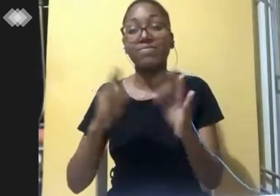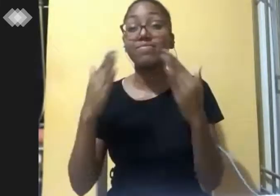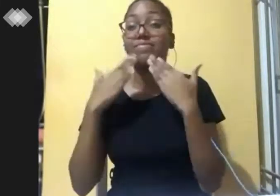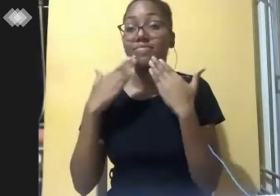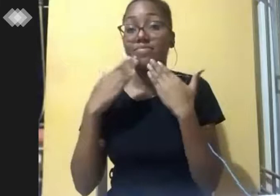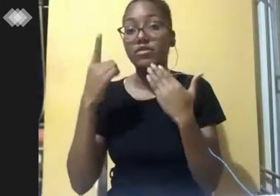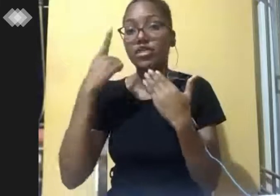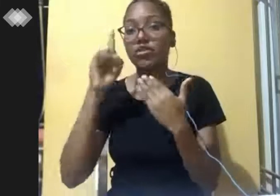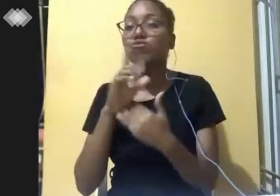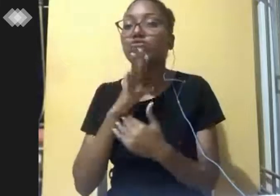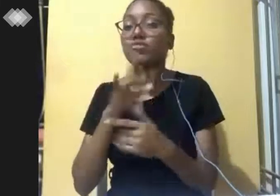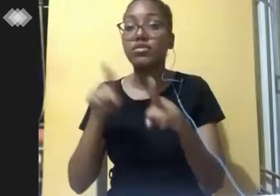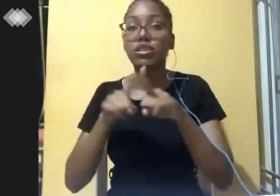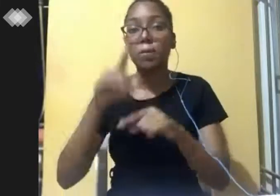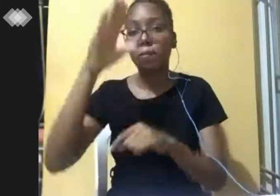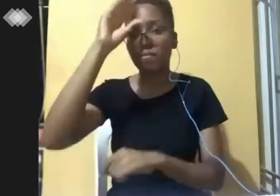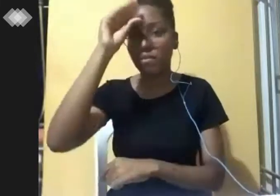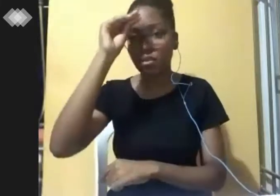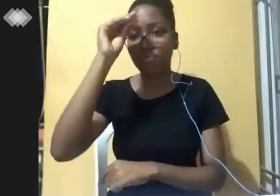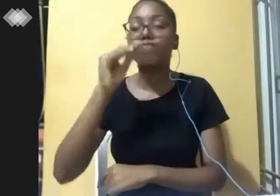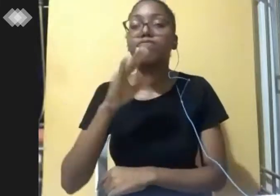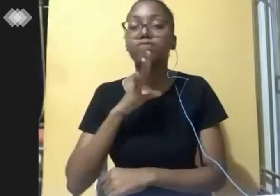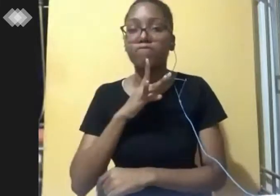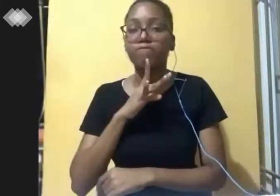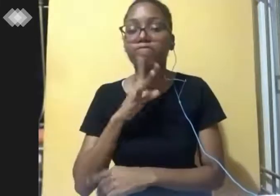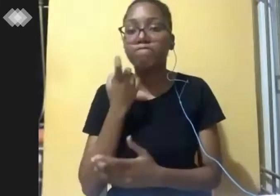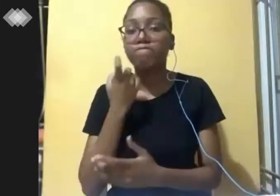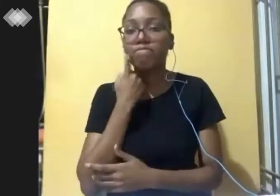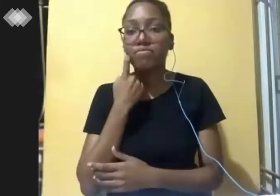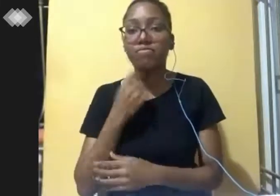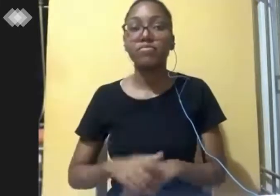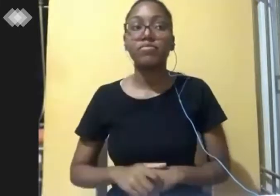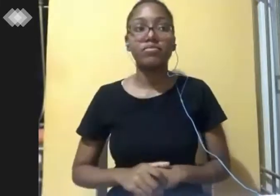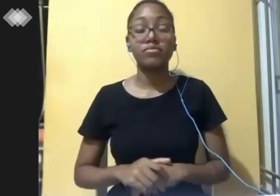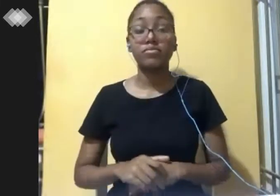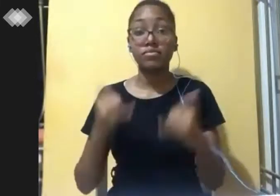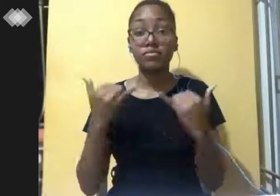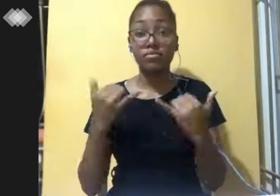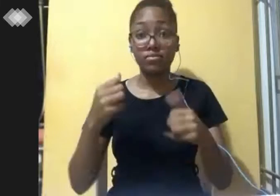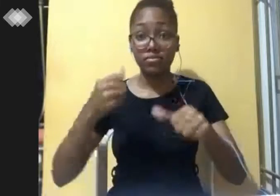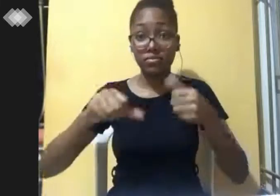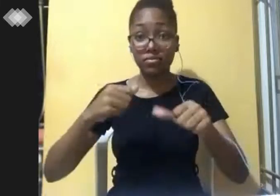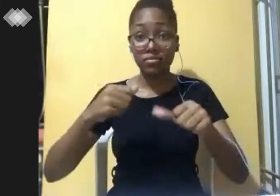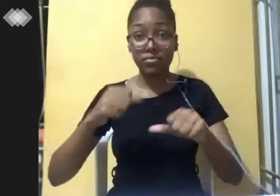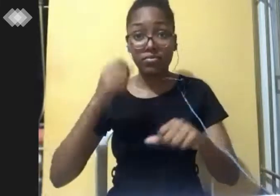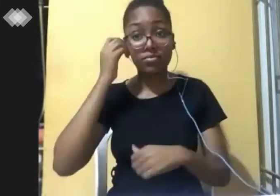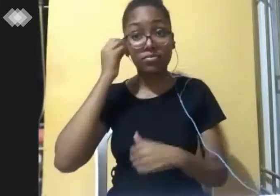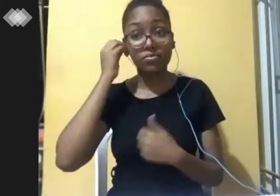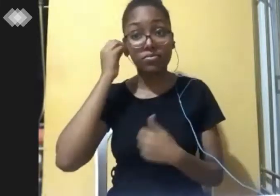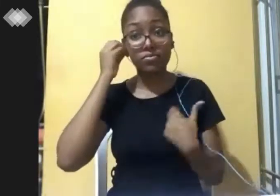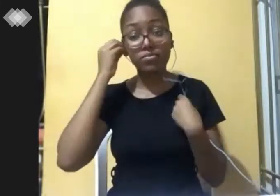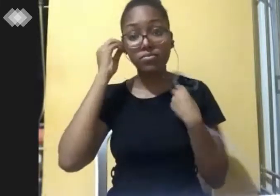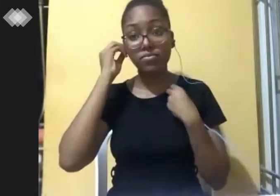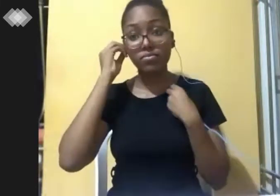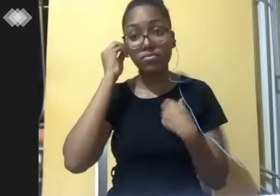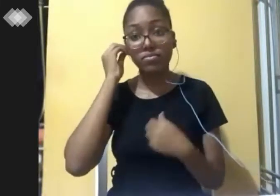participación y al caballero también. Alisa, entonces vamos a dejar a Alisa ahora que tendrá, ella